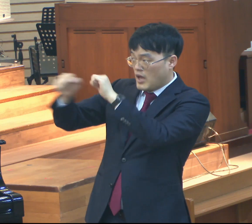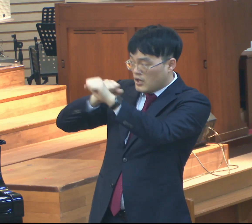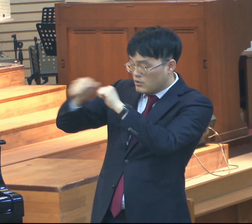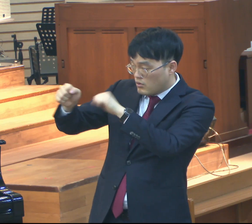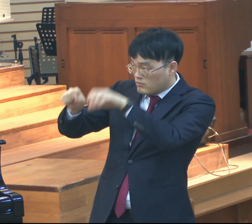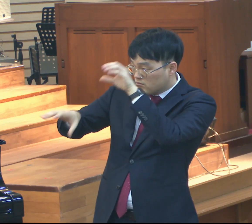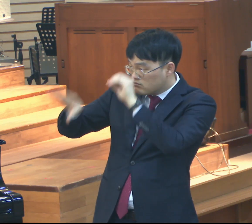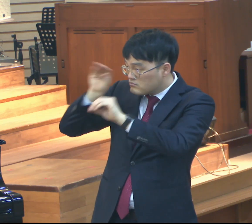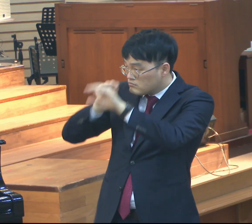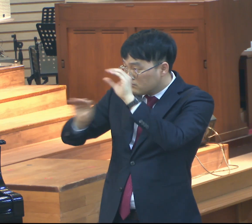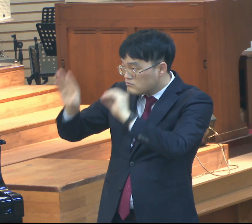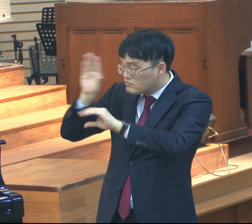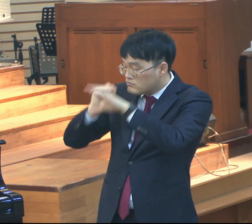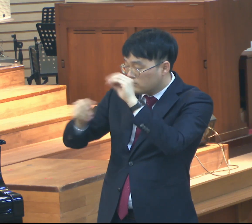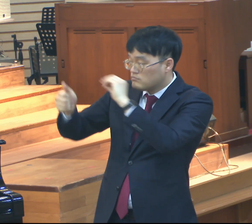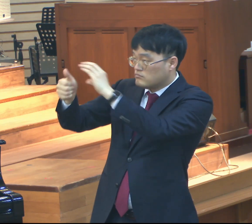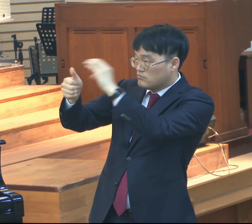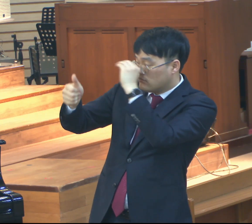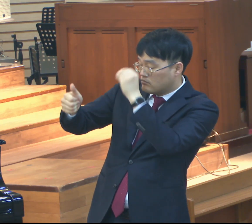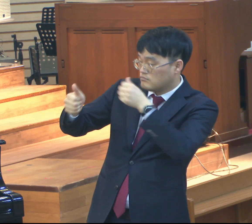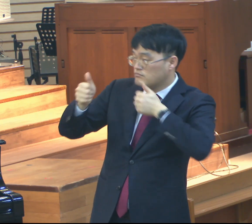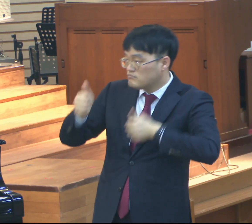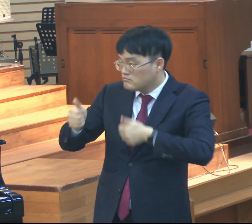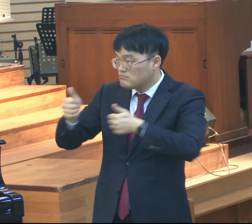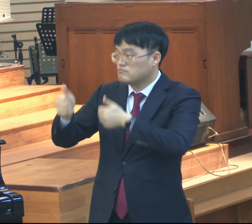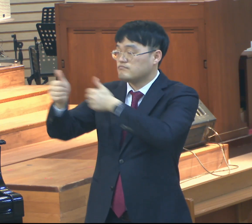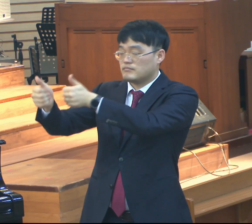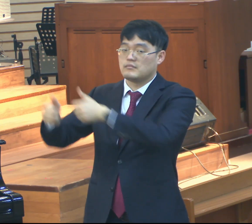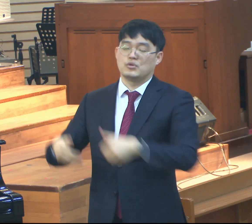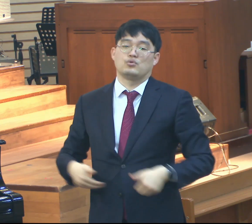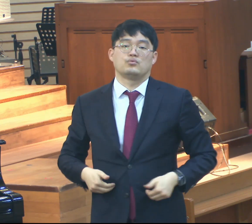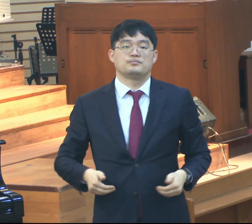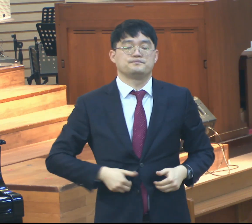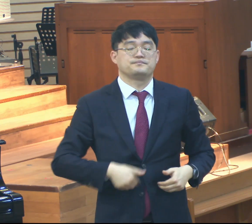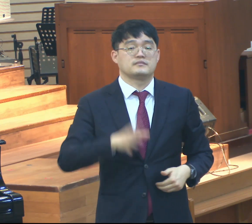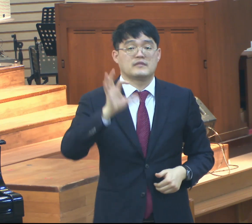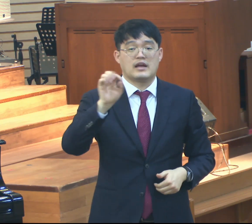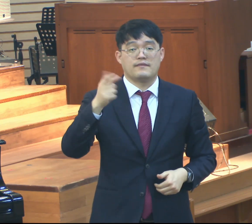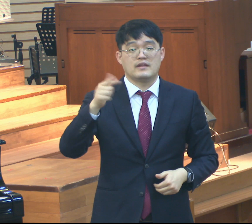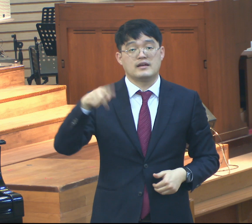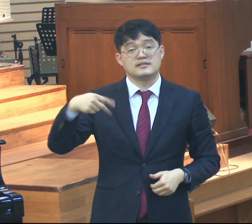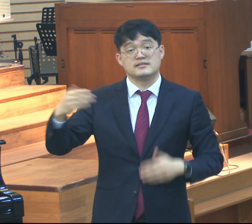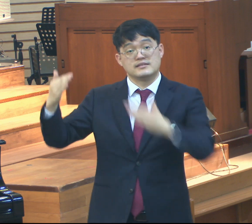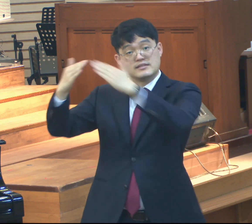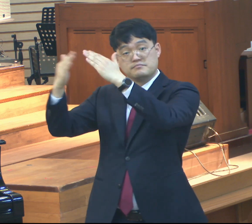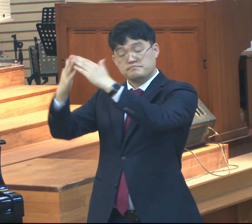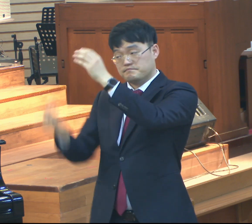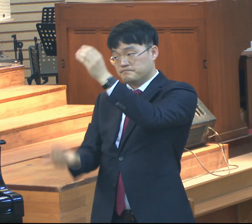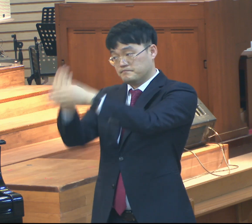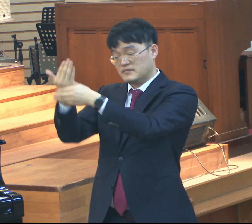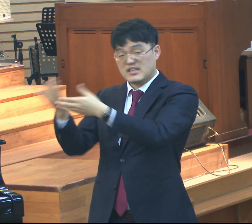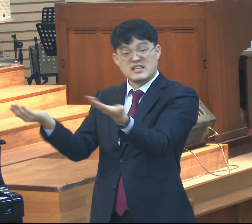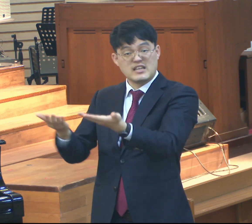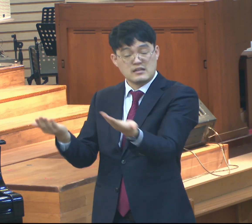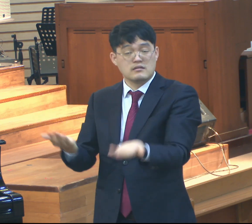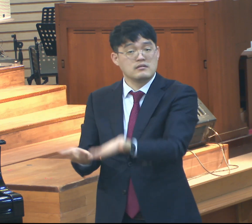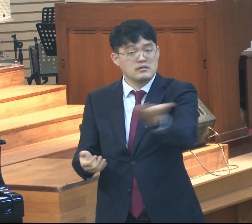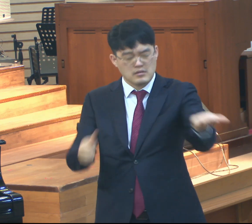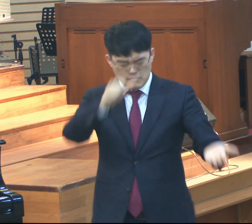말씀 하나하나에 모아져 있어야 합니다. 안나스 집에서 일어났던 일들, 여러분 평생을 기억하시면서